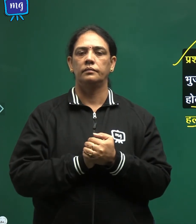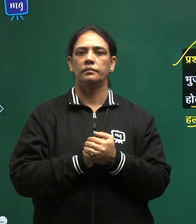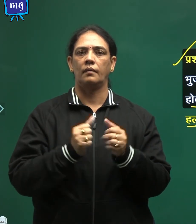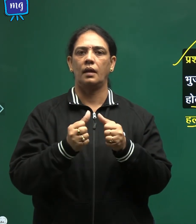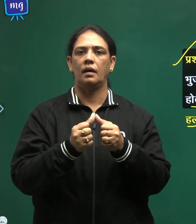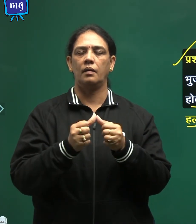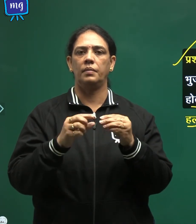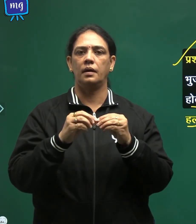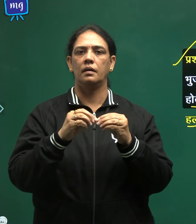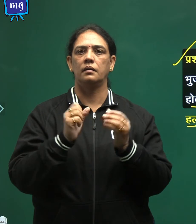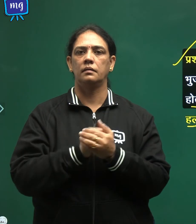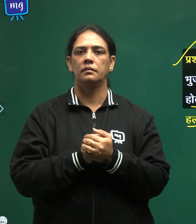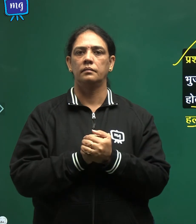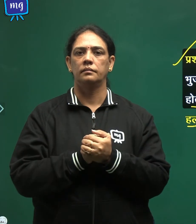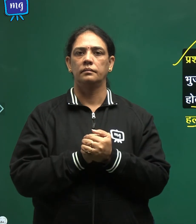AB